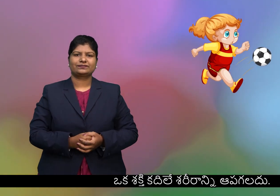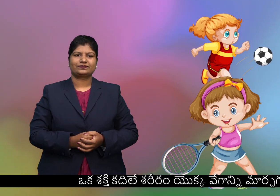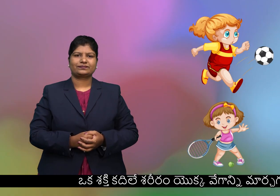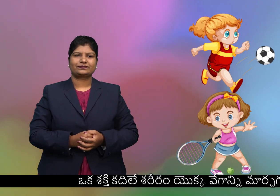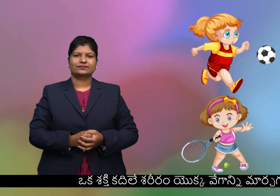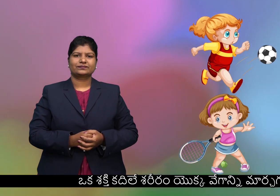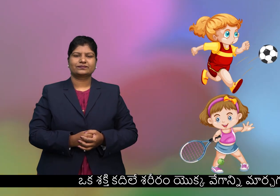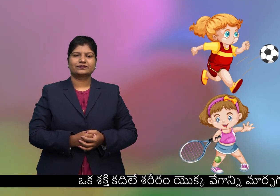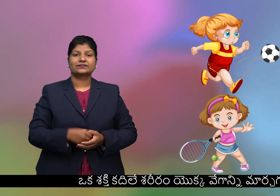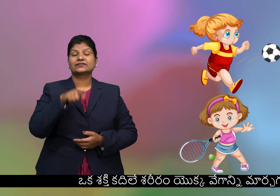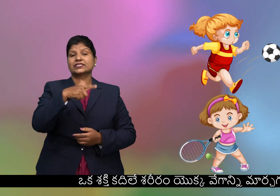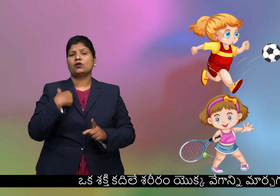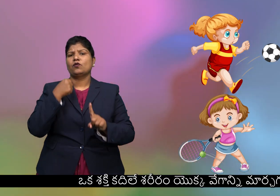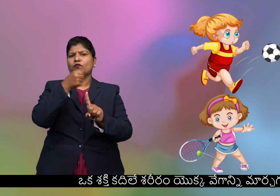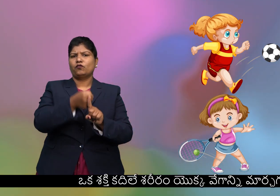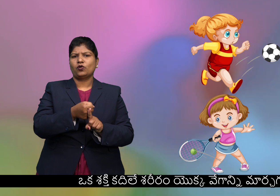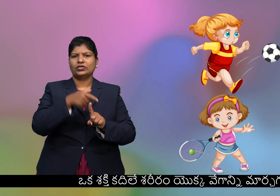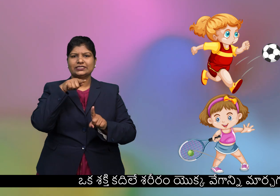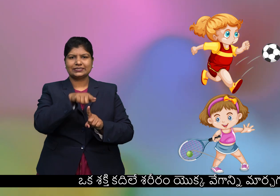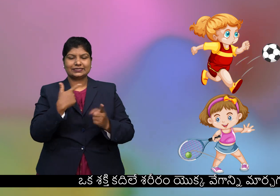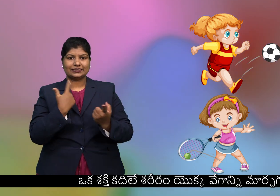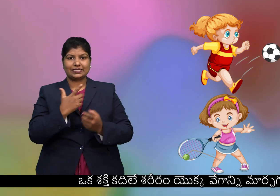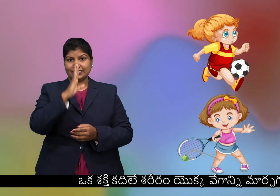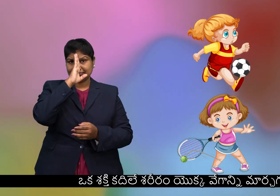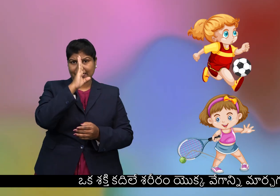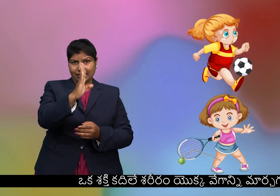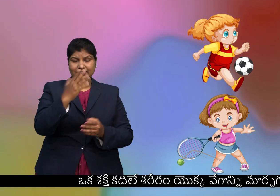ఒక శక్తి కదిలే శరీరం యొక్క వేగాన్ని మార్చగలదు.